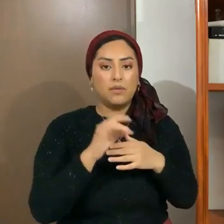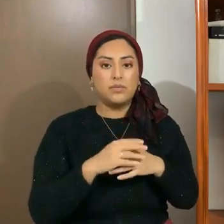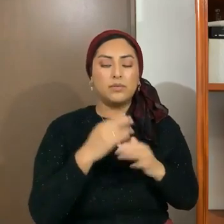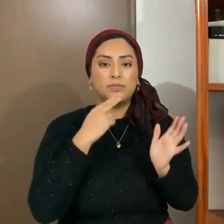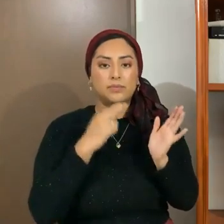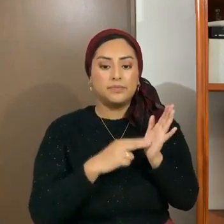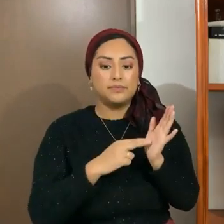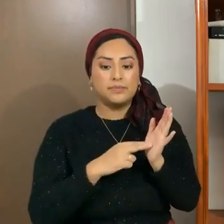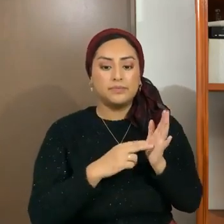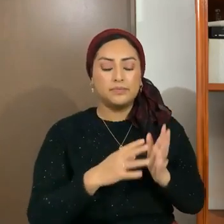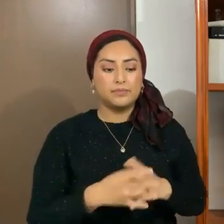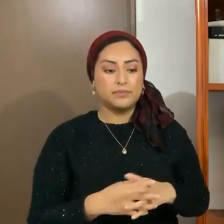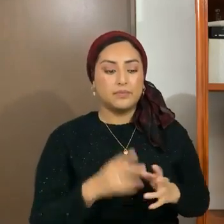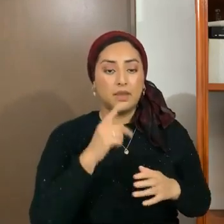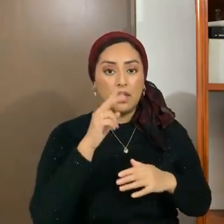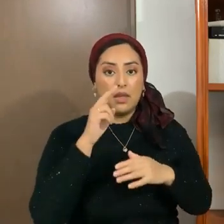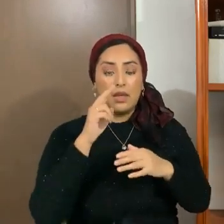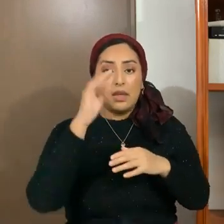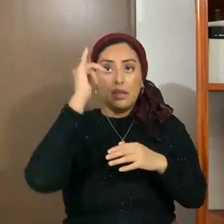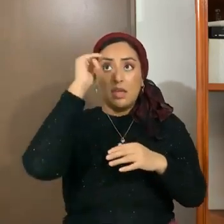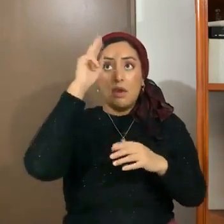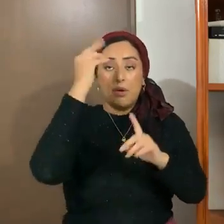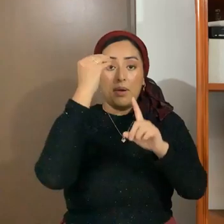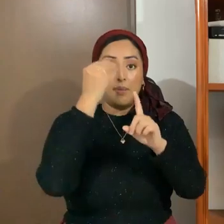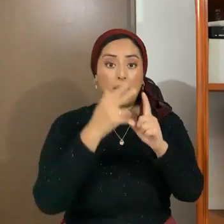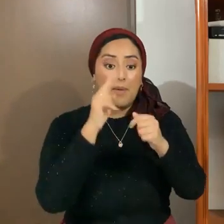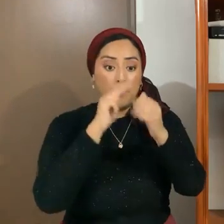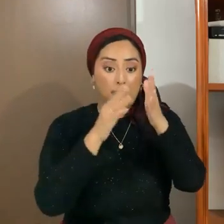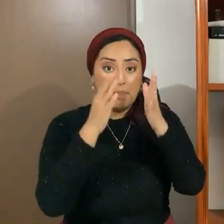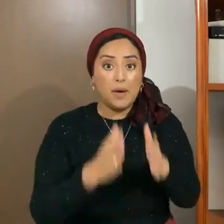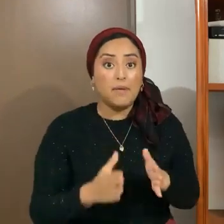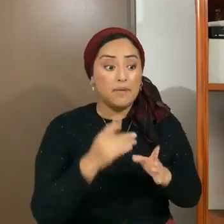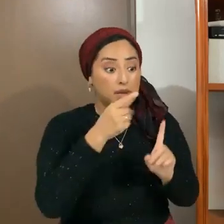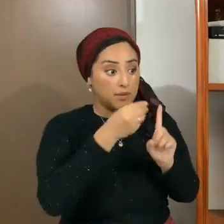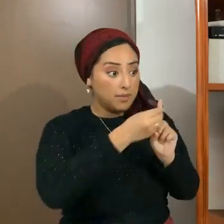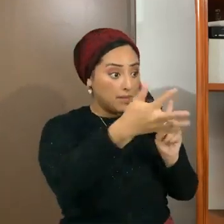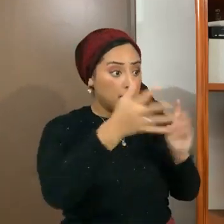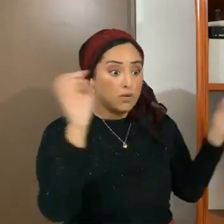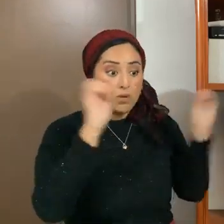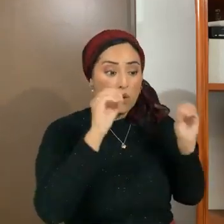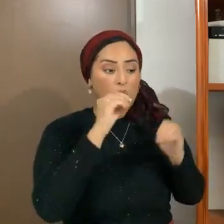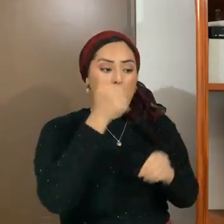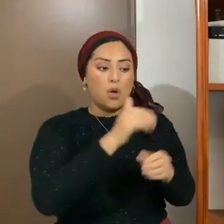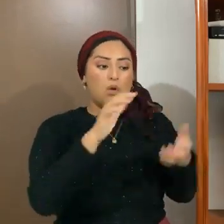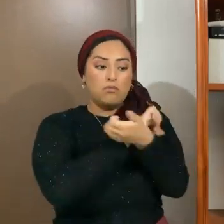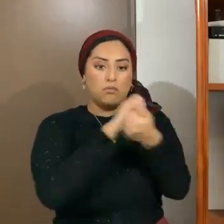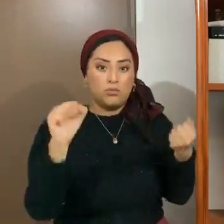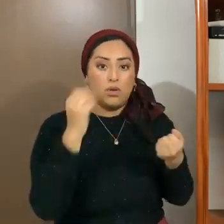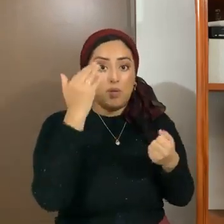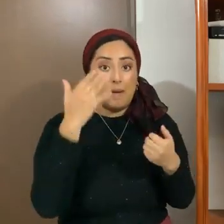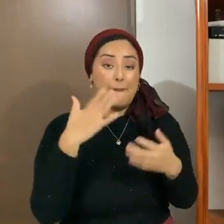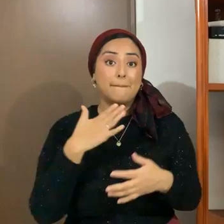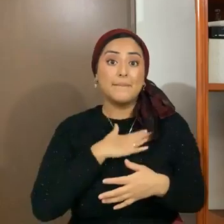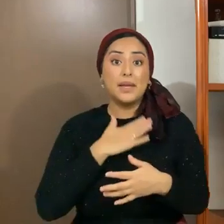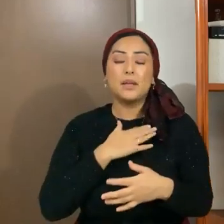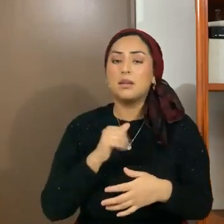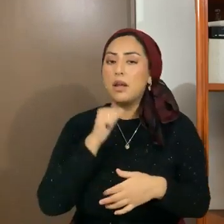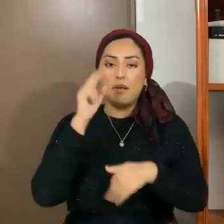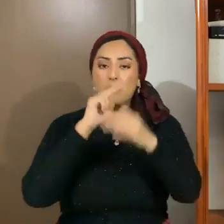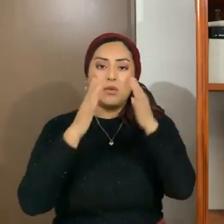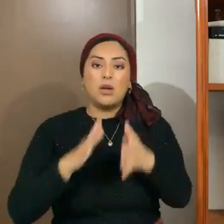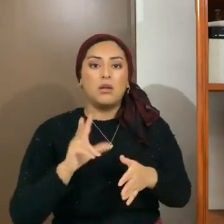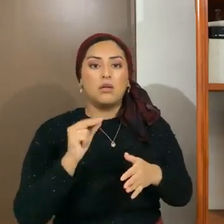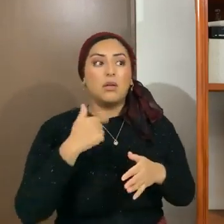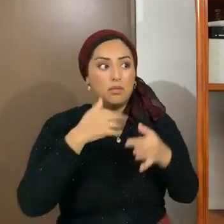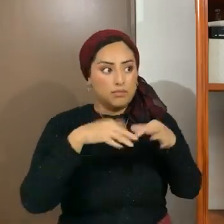la cita. Yahweh le dice al profeta que si no habla será destruido. Yo por eso en este momento, aunque no soy profeta, tengo